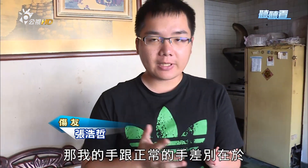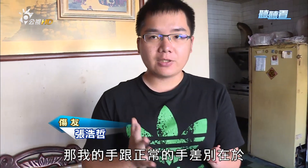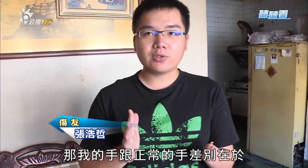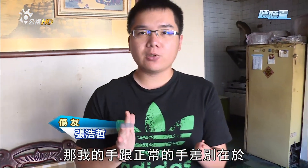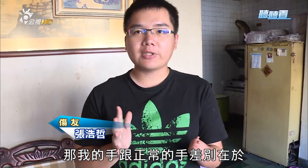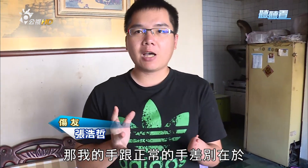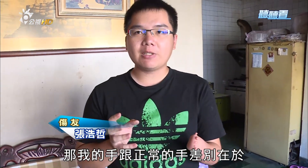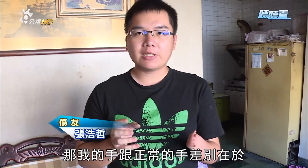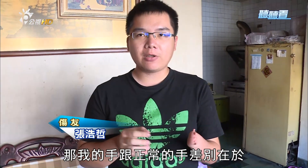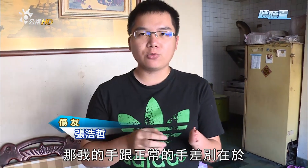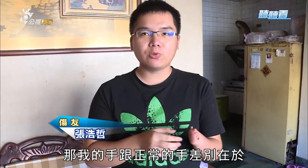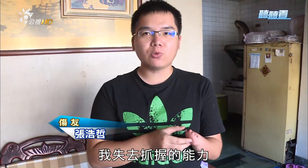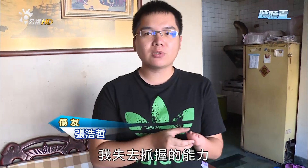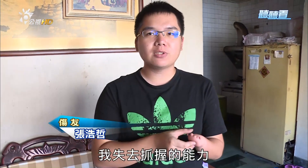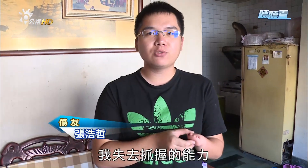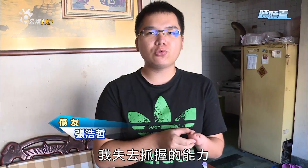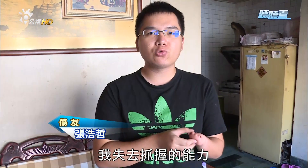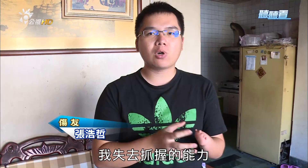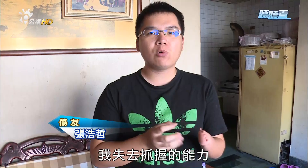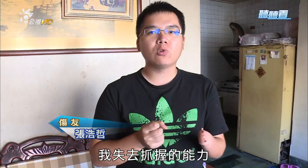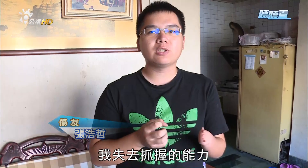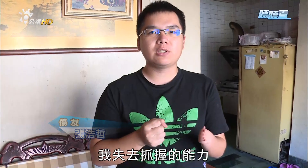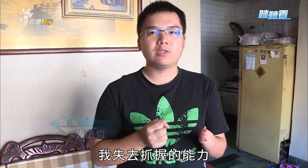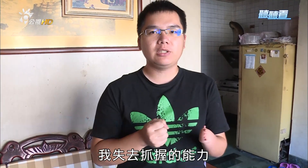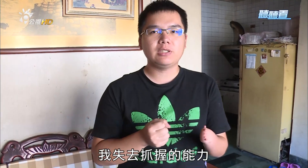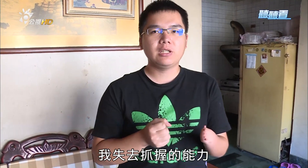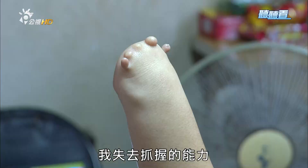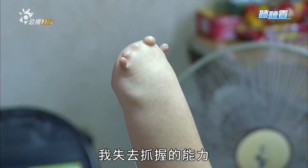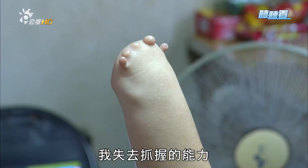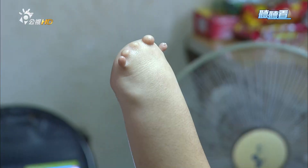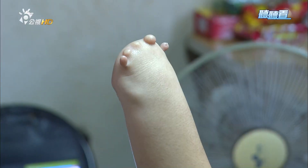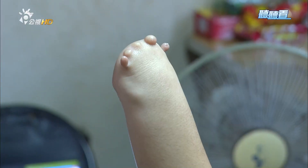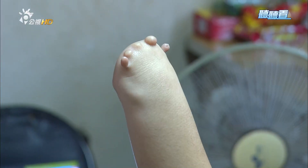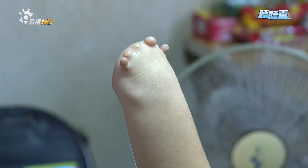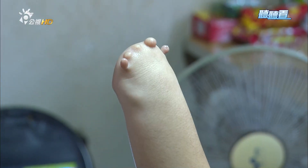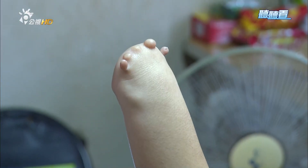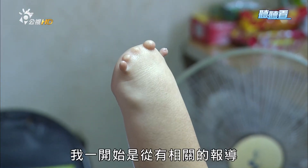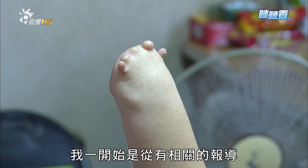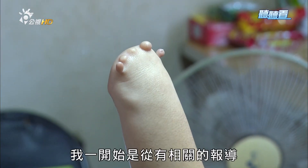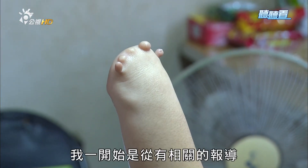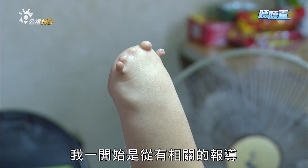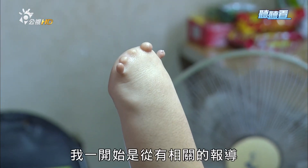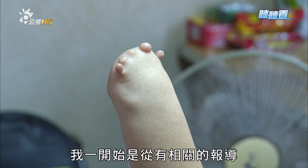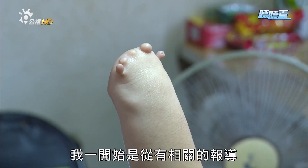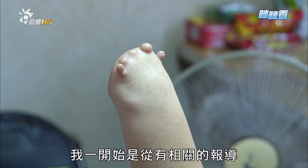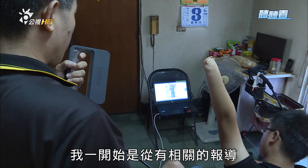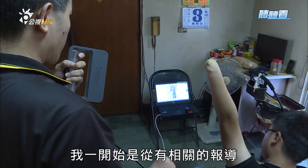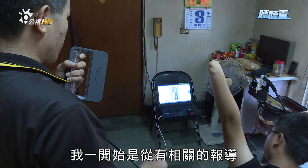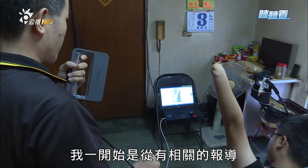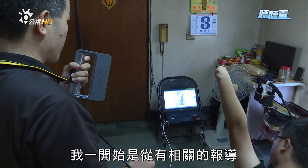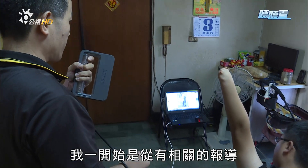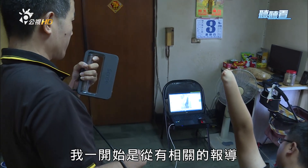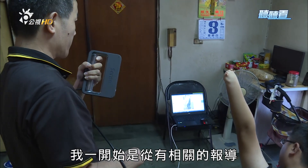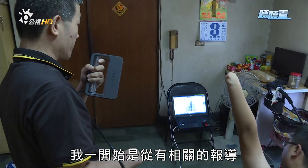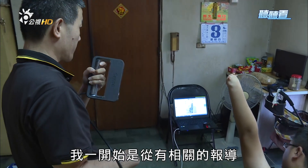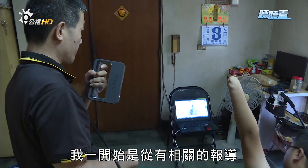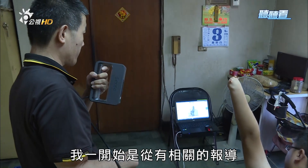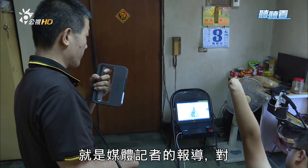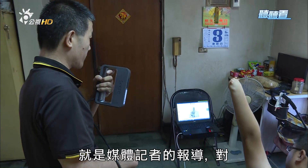常的手的差别在于我失去抓握的能力。我一开始是从有相关的报道，就是